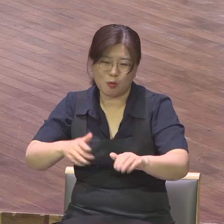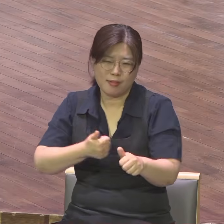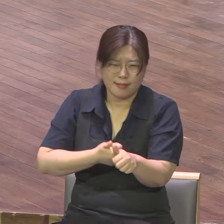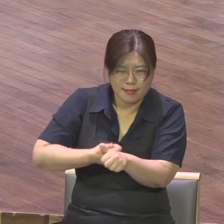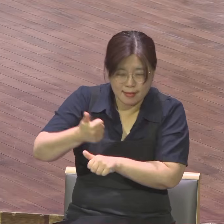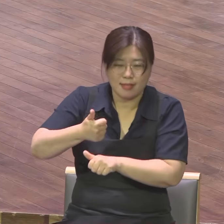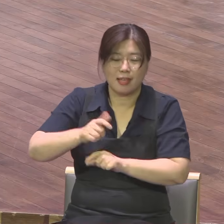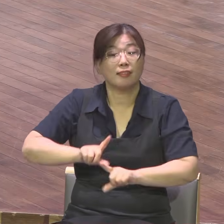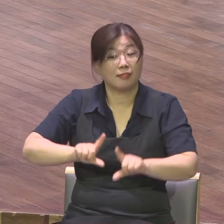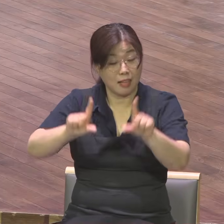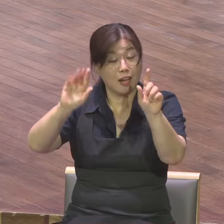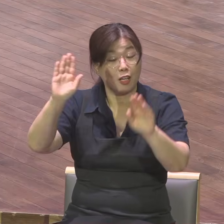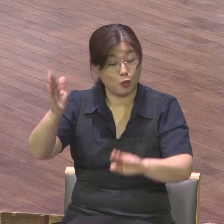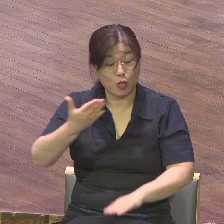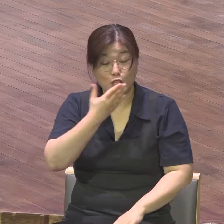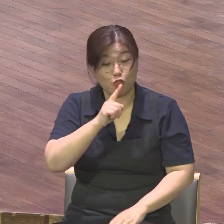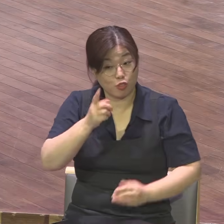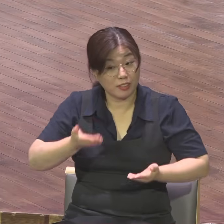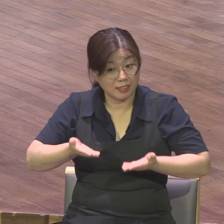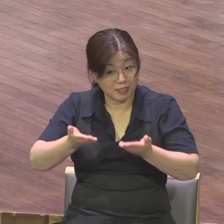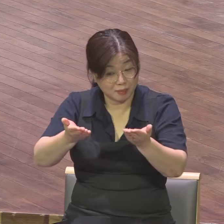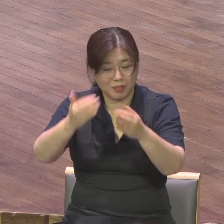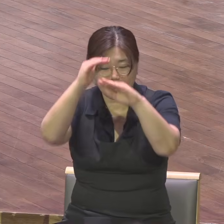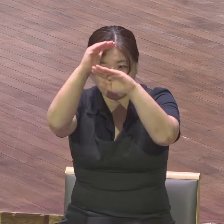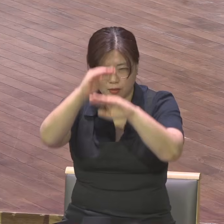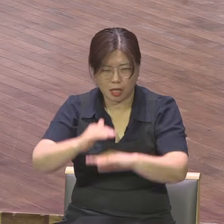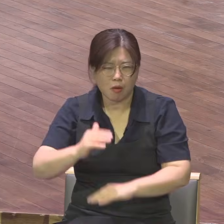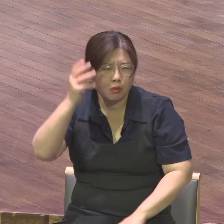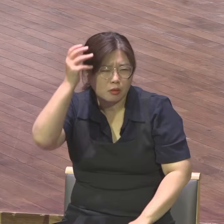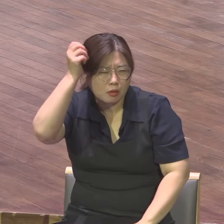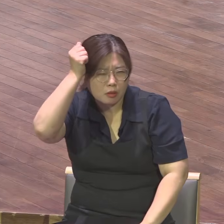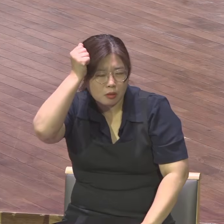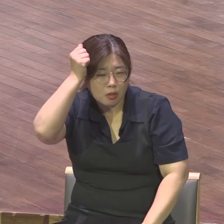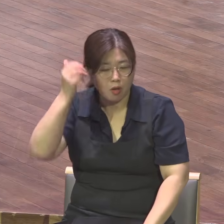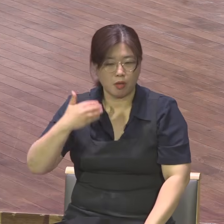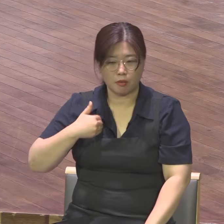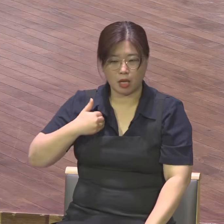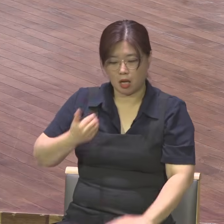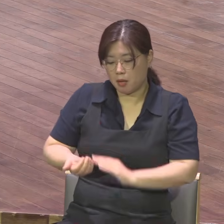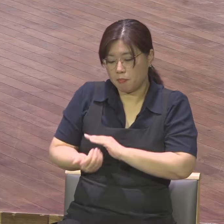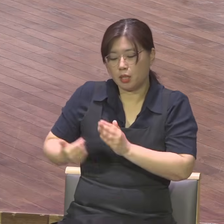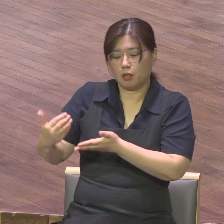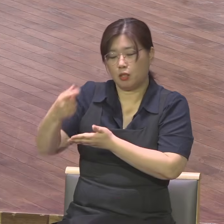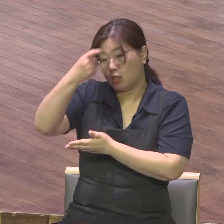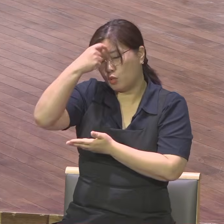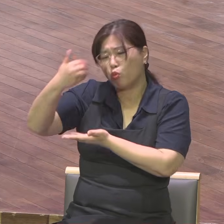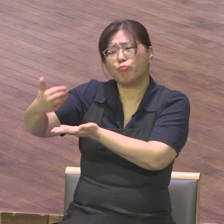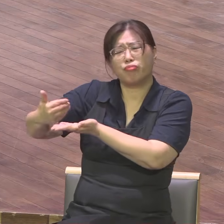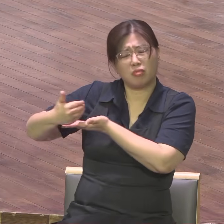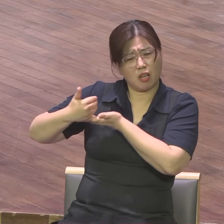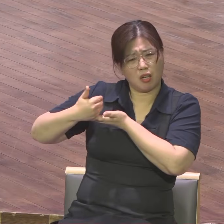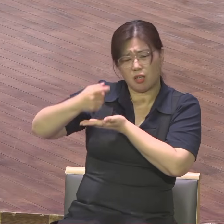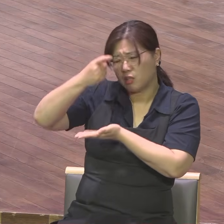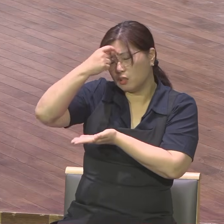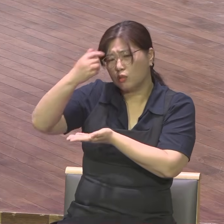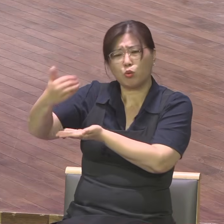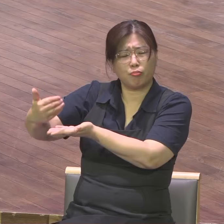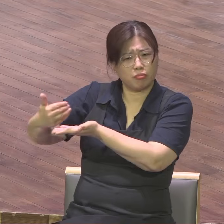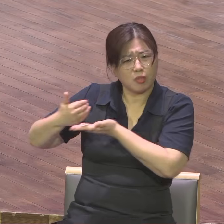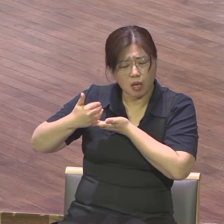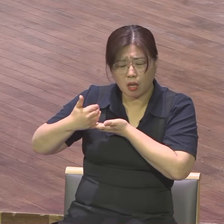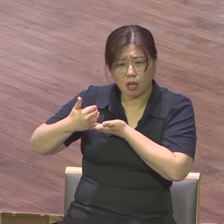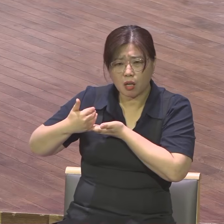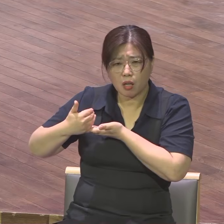주신 말씀 생각하면서 기도를 하겠는데요. 여러분 제게 기도 부탁이 오늘 신혜민 우리 집사님을 만나서 제가 기도를 해